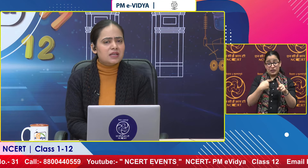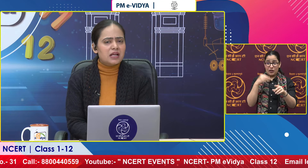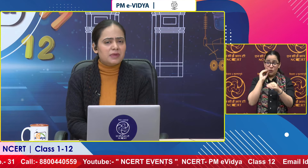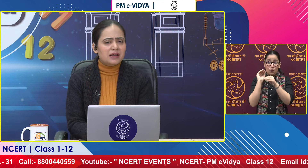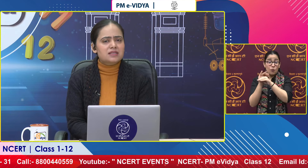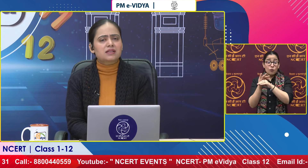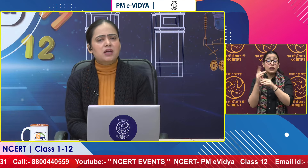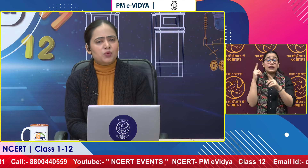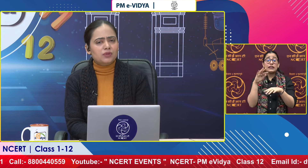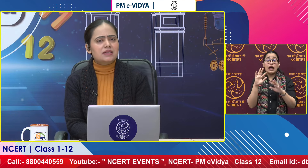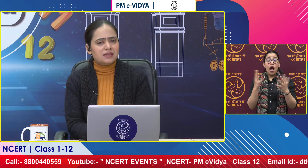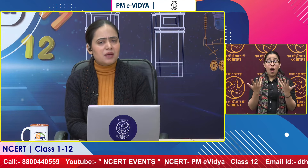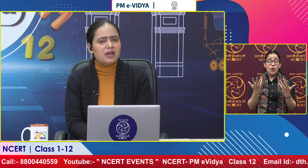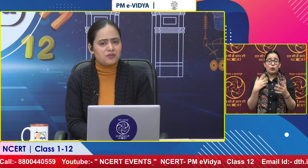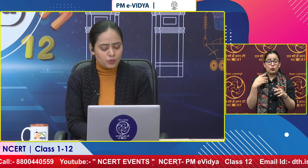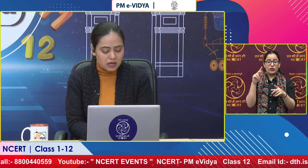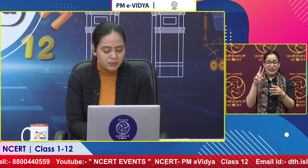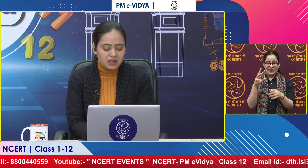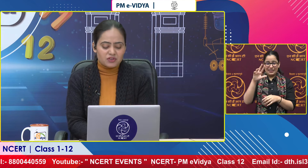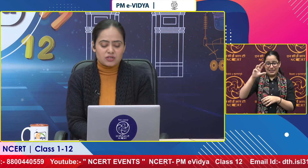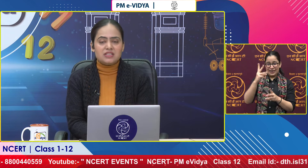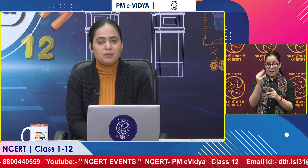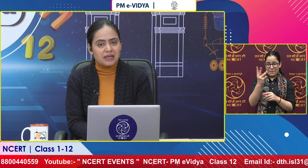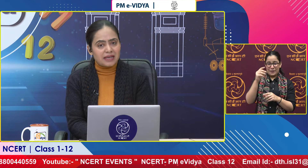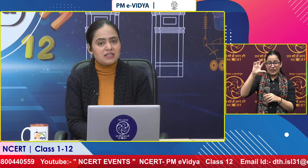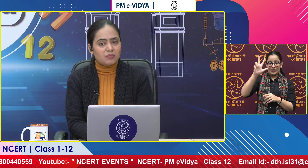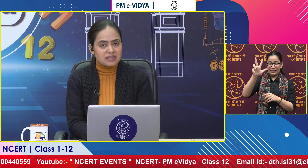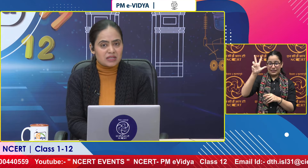उसके लिए आप क्या कर सकते हैं, आप नोट कर सकते हैं हमारा फ़ोन नंबर विच इज़